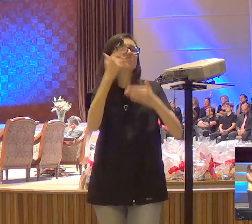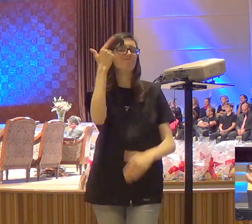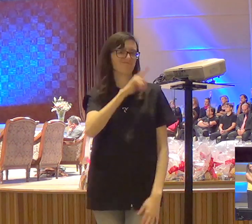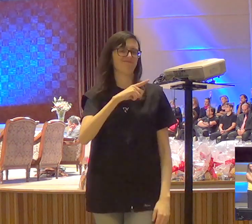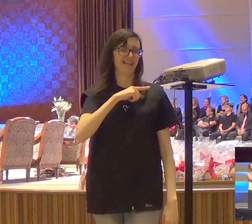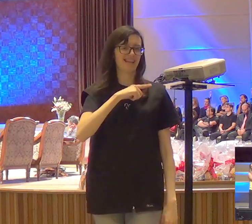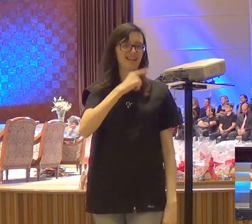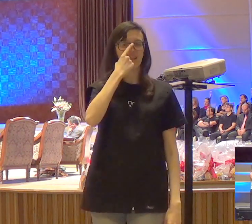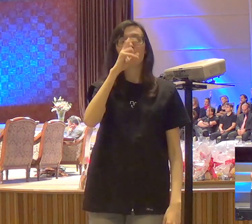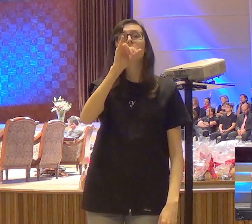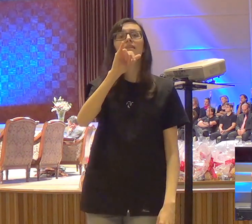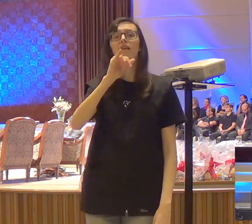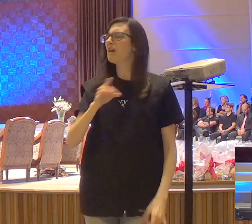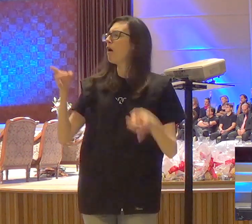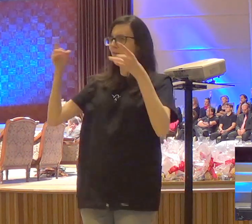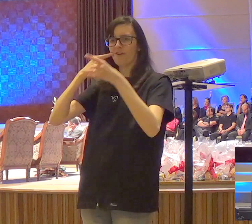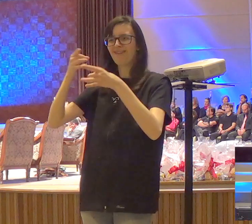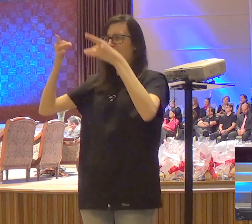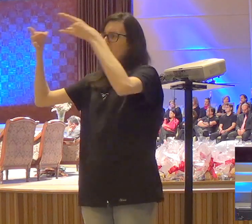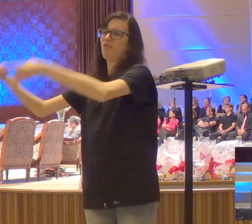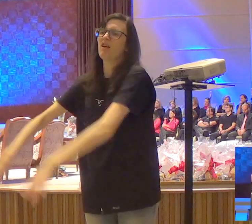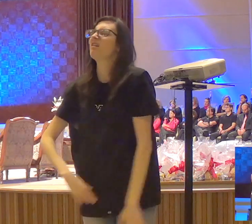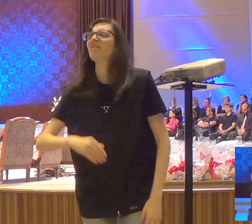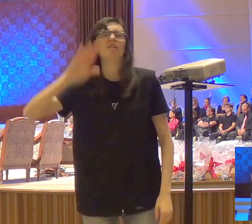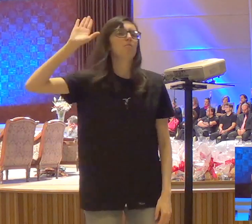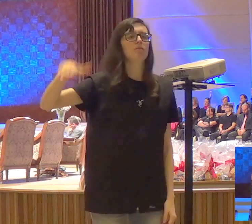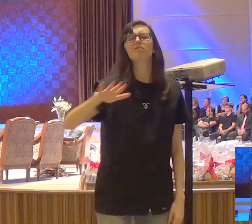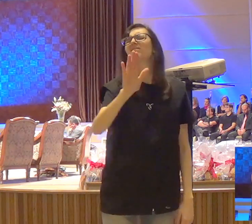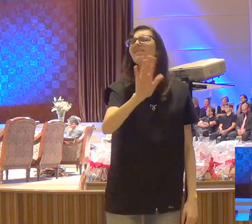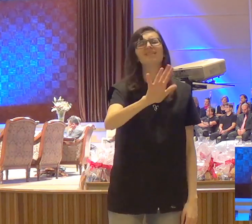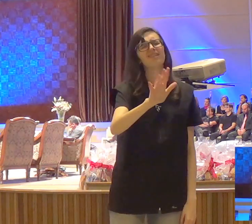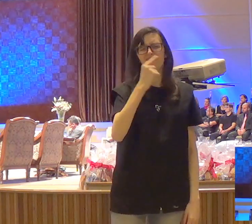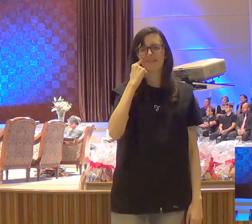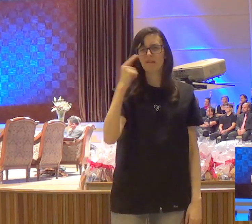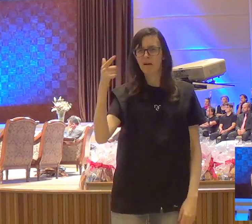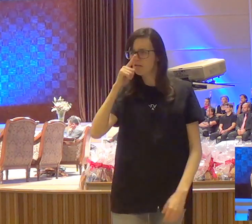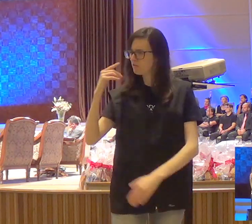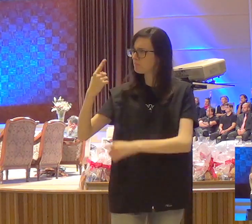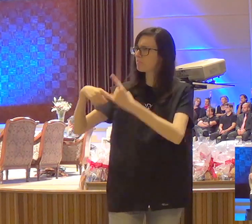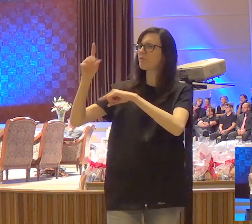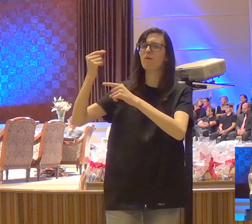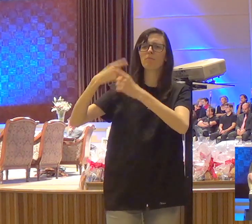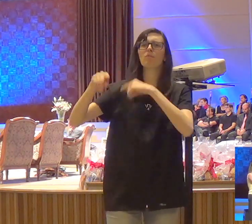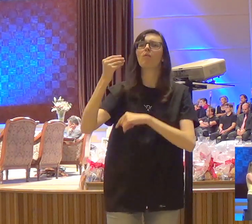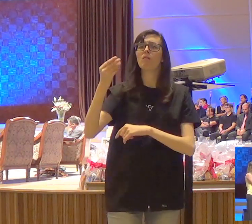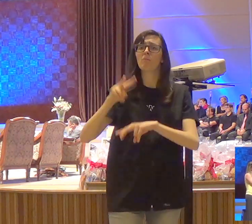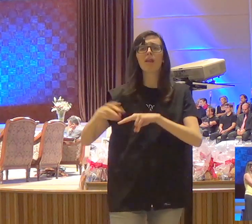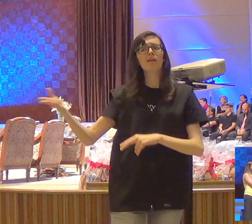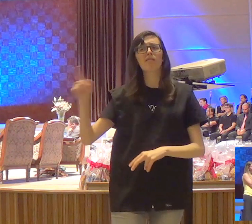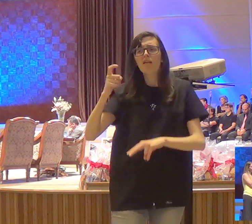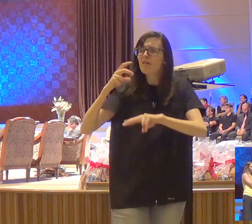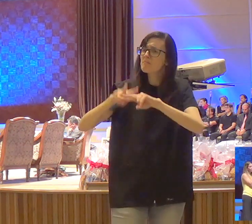church. Se eles forem amados de volta dentro da comunidade pela igreja. So now I'll tell you a little bit about what I saw